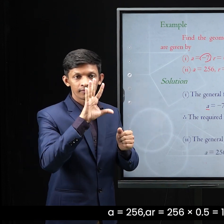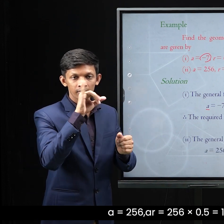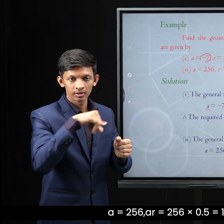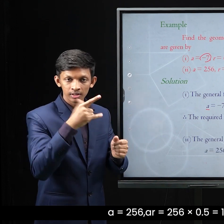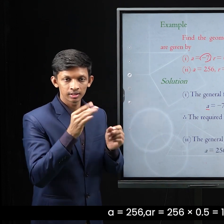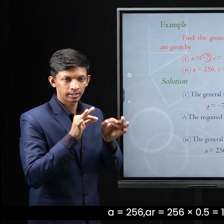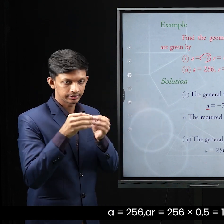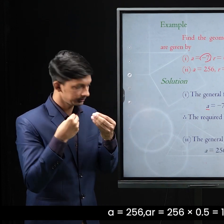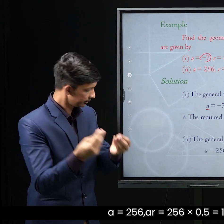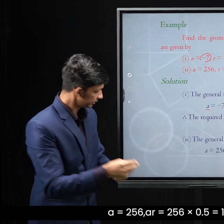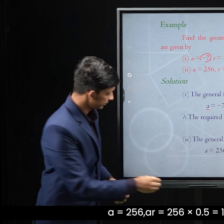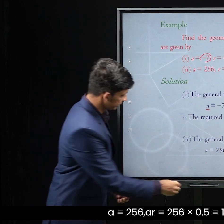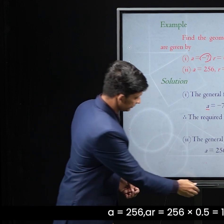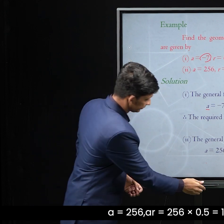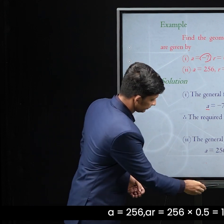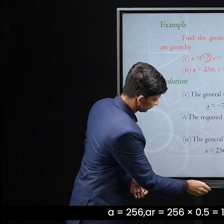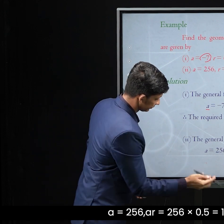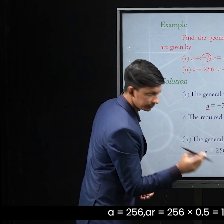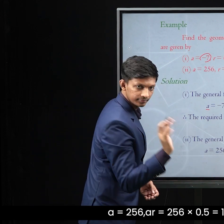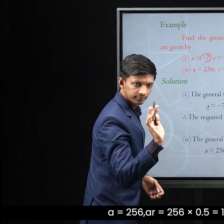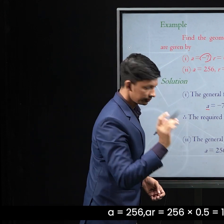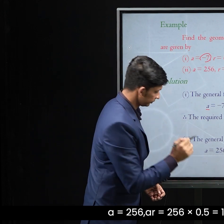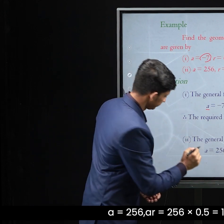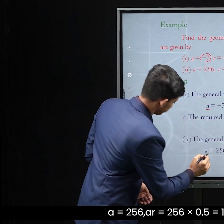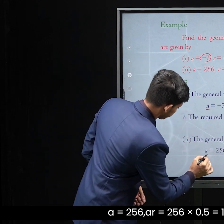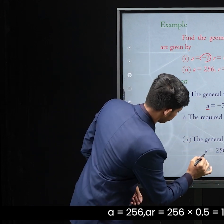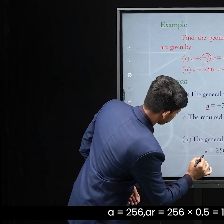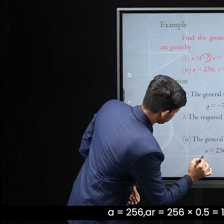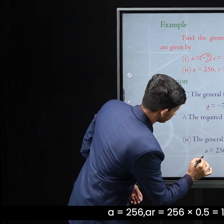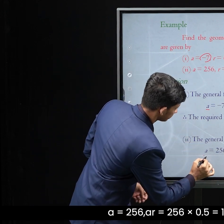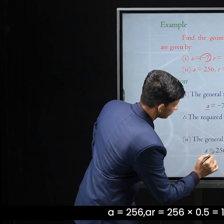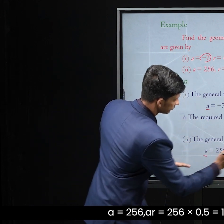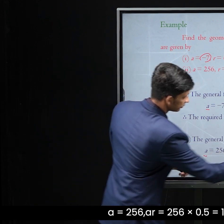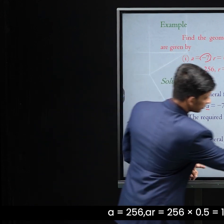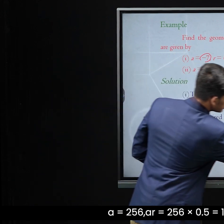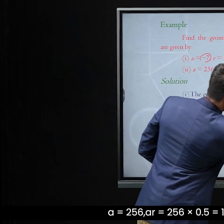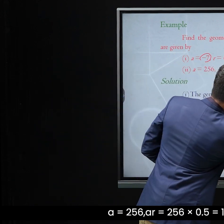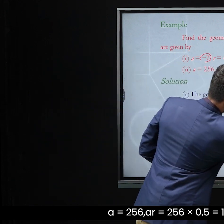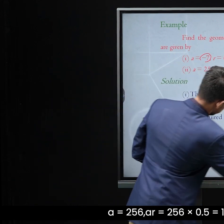ಟು 256 ಇಂಟು 0.5 ಈಕ್ವಲ್ ಟು 128.